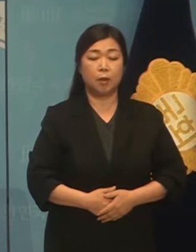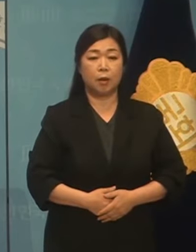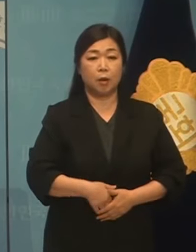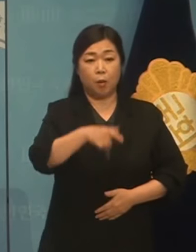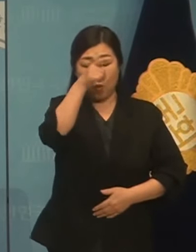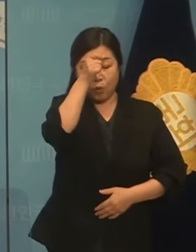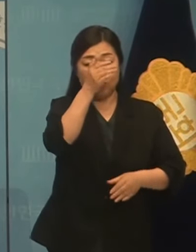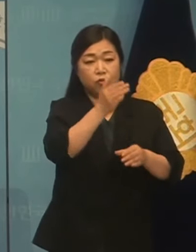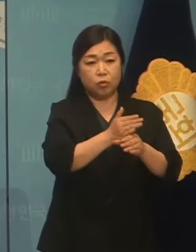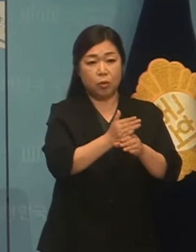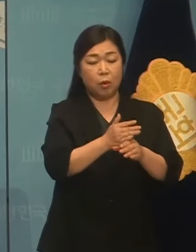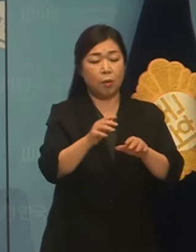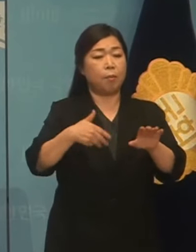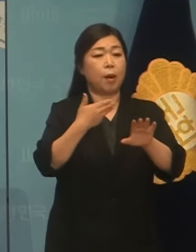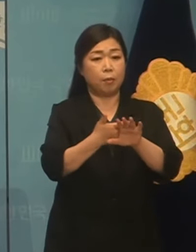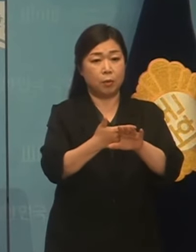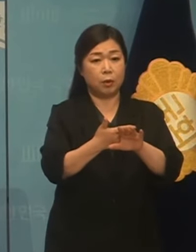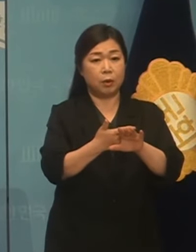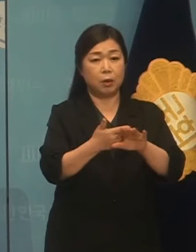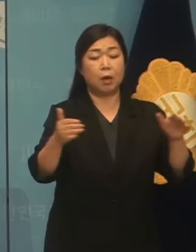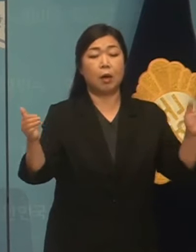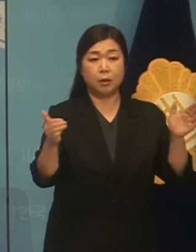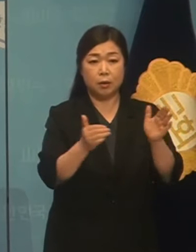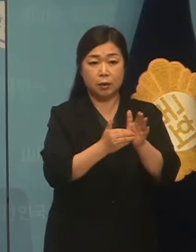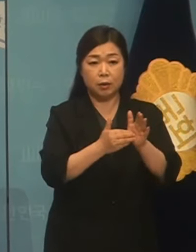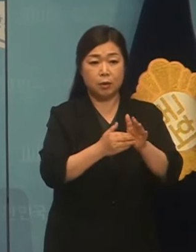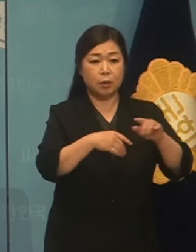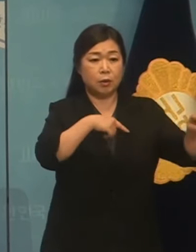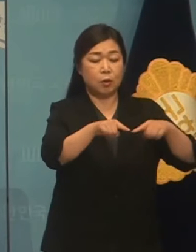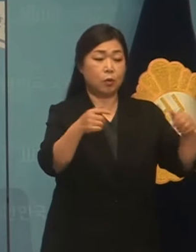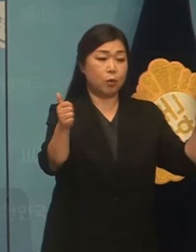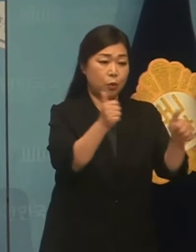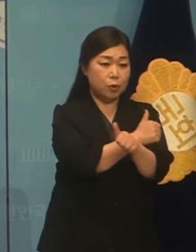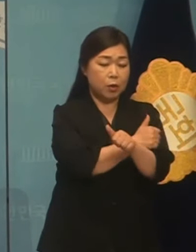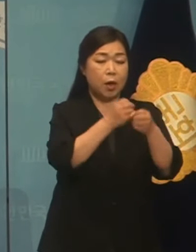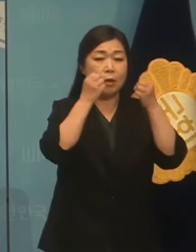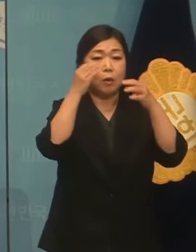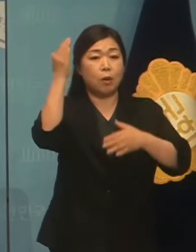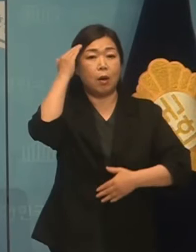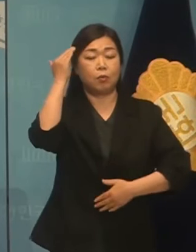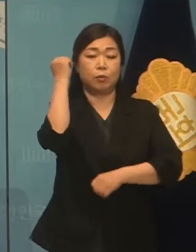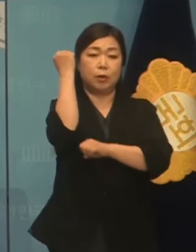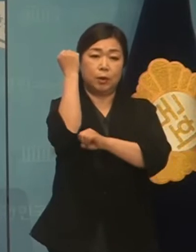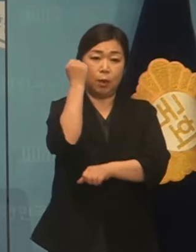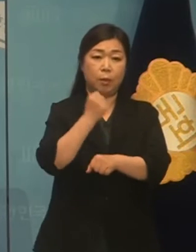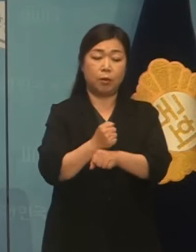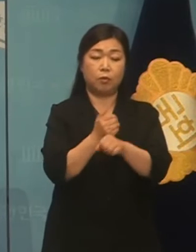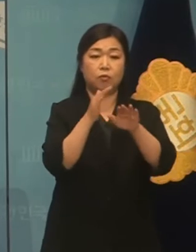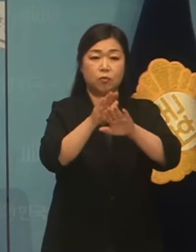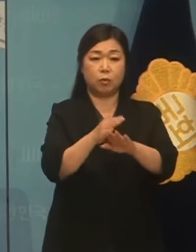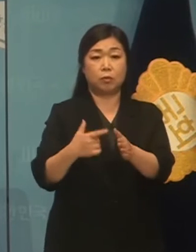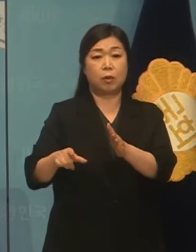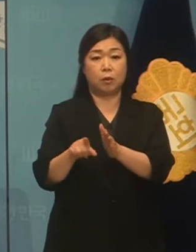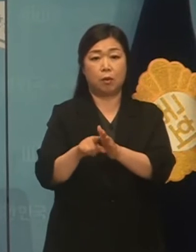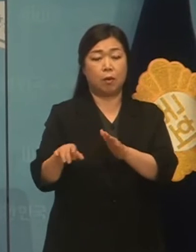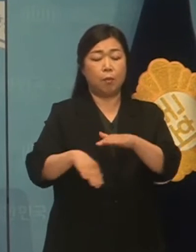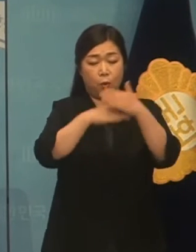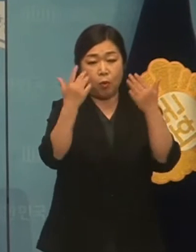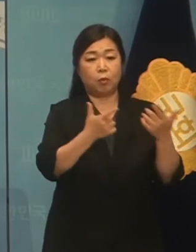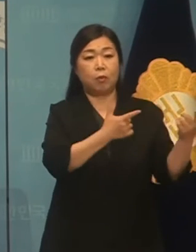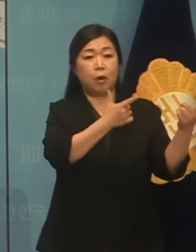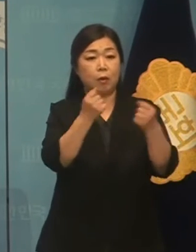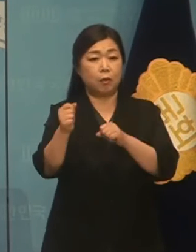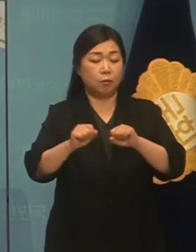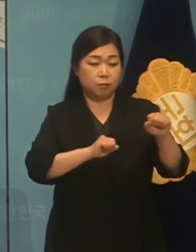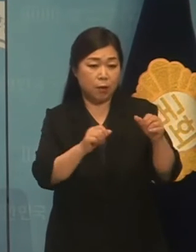보수, 중도, 반문진보까지 정권 교체와 새로운 대한민국의 기치 아래 모두가 하나의